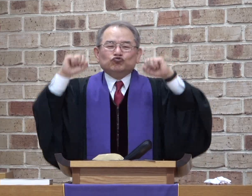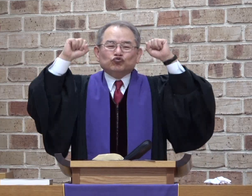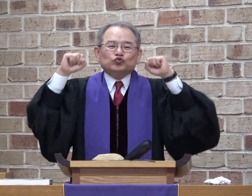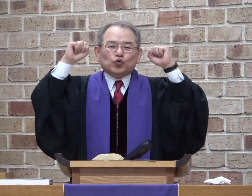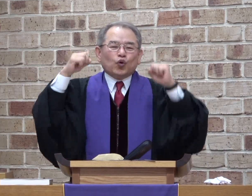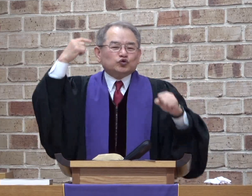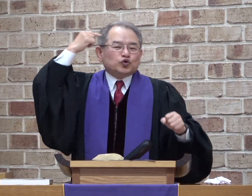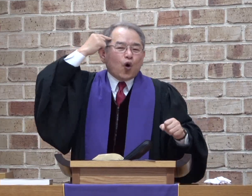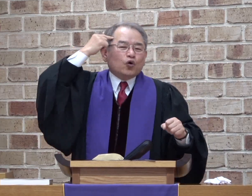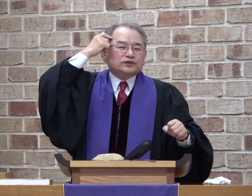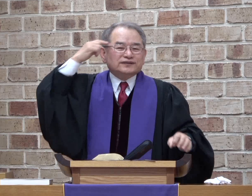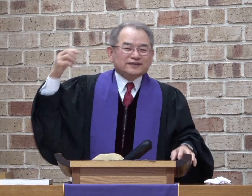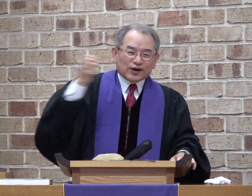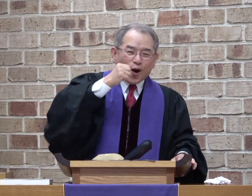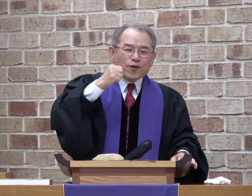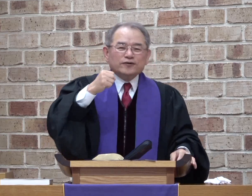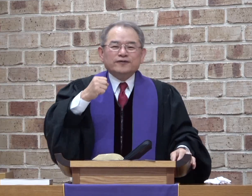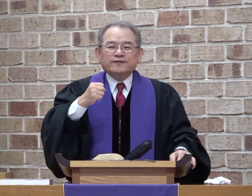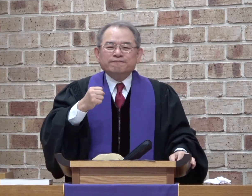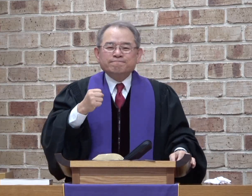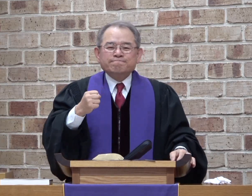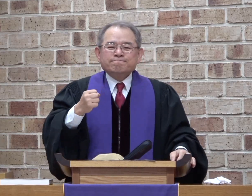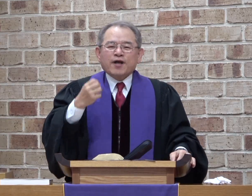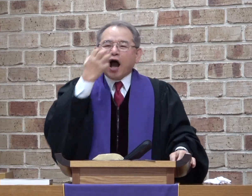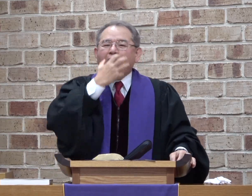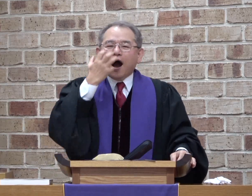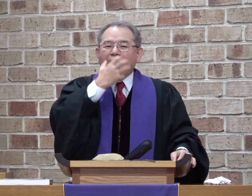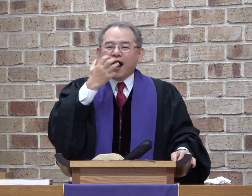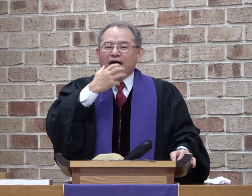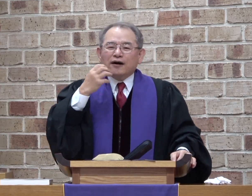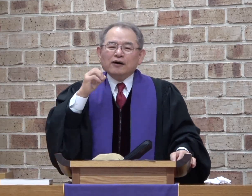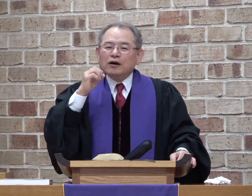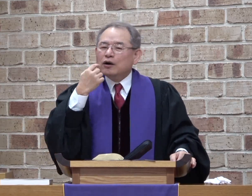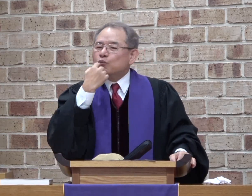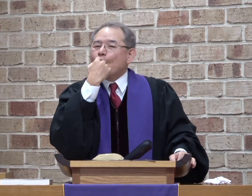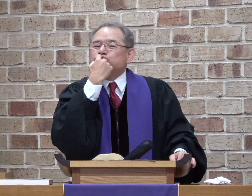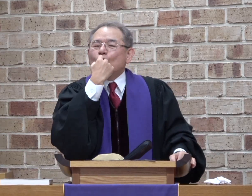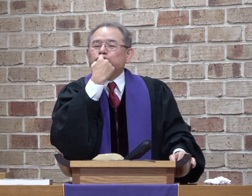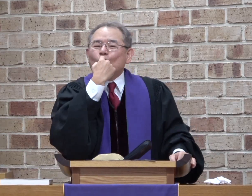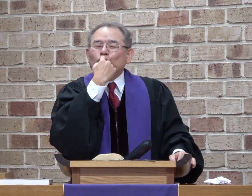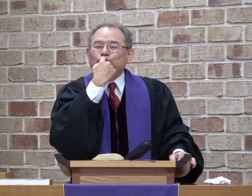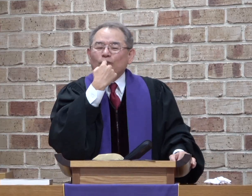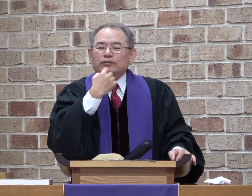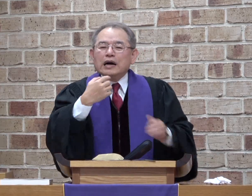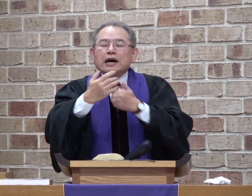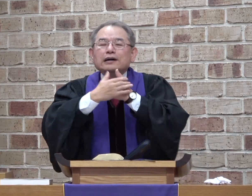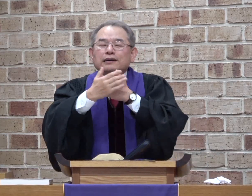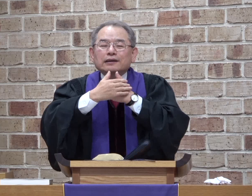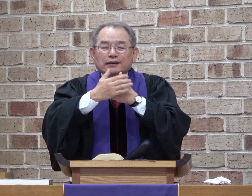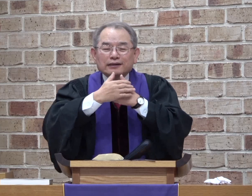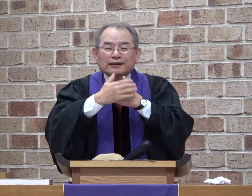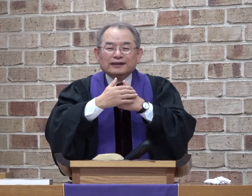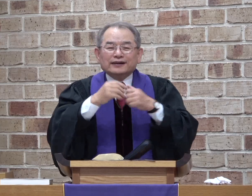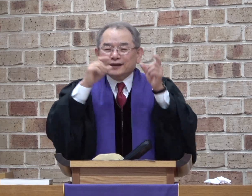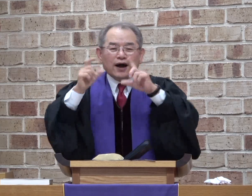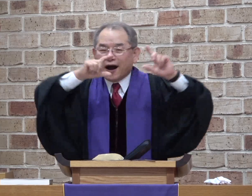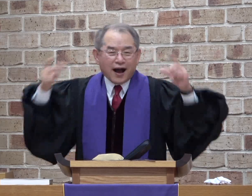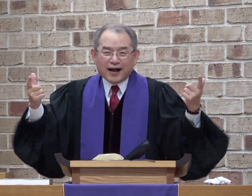3.1운동의 정신으로 청인들의 도움을 받는 그런 교회가 아니라